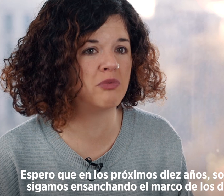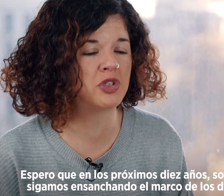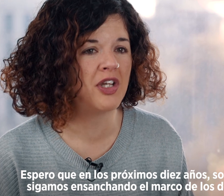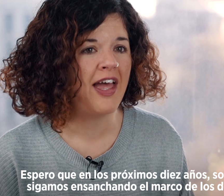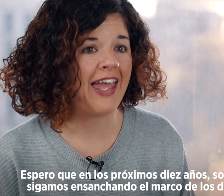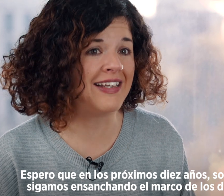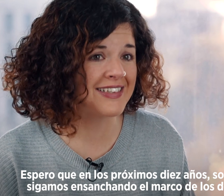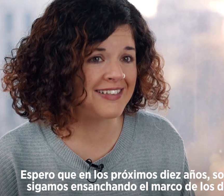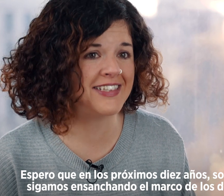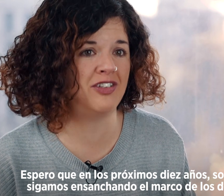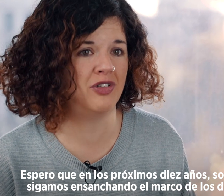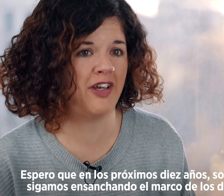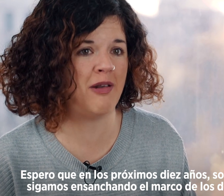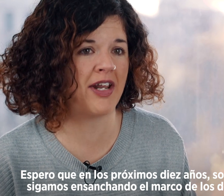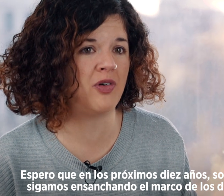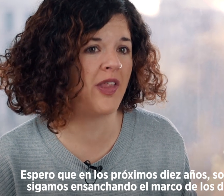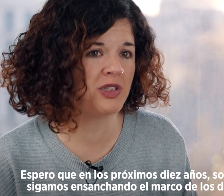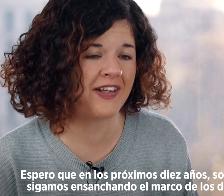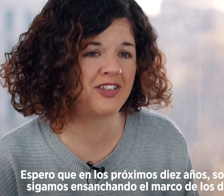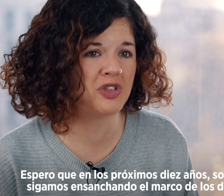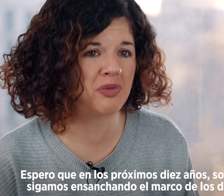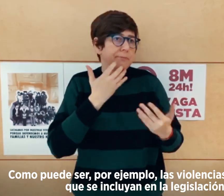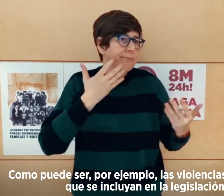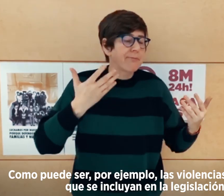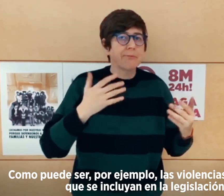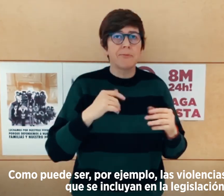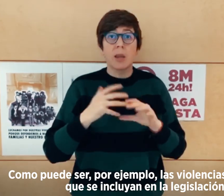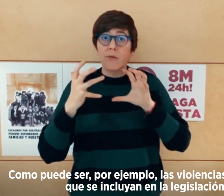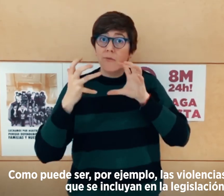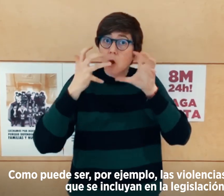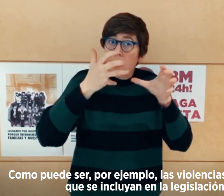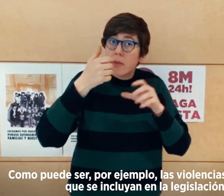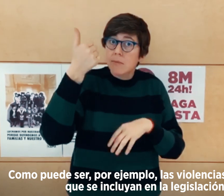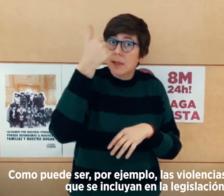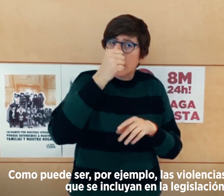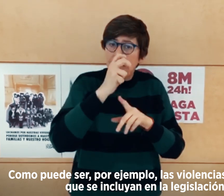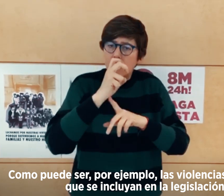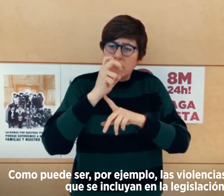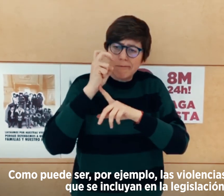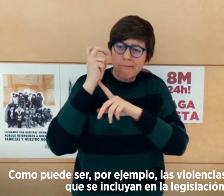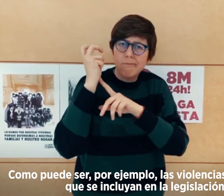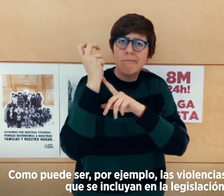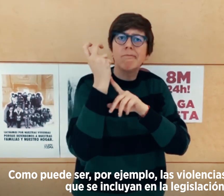sigamos ensanchando el marco de los derechos. Como pueden ser, por ejemplo, las violencias